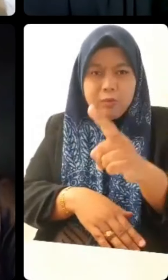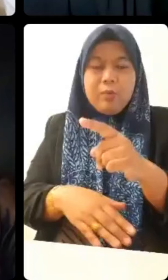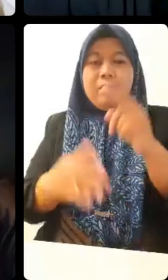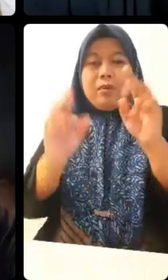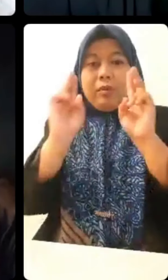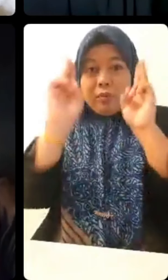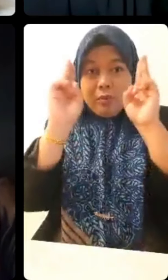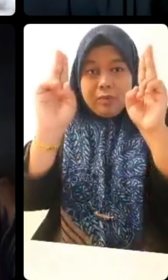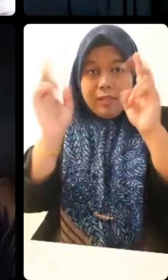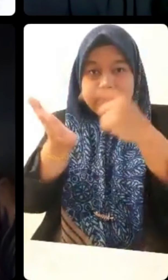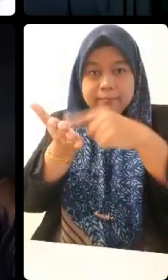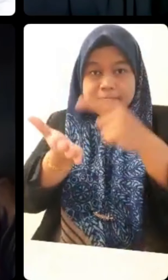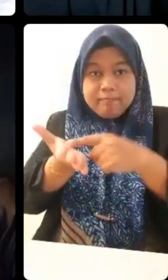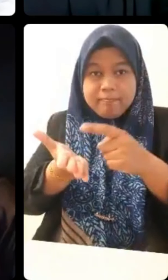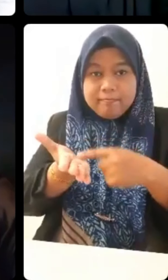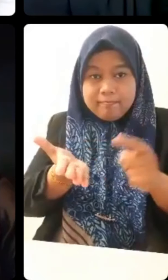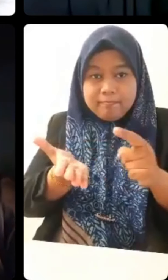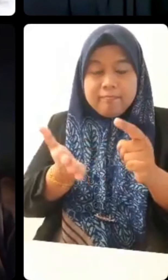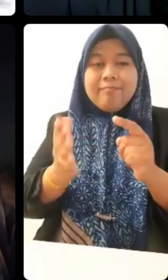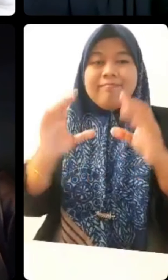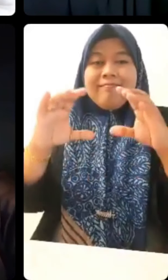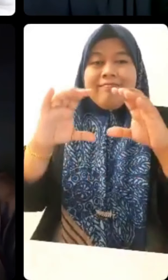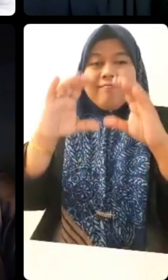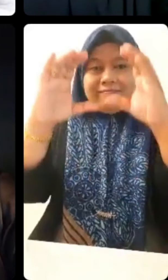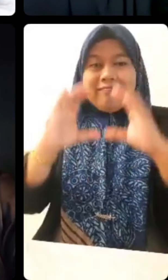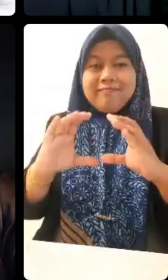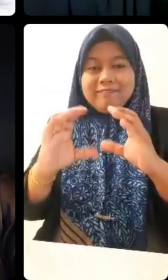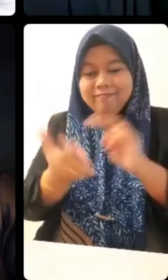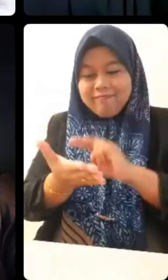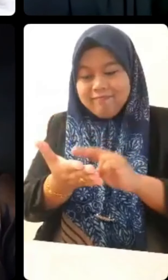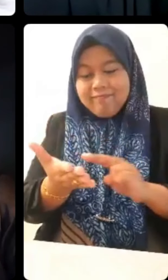yang saya gunakan untuk mengajar mereka. Okay.